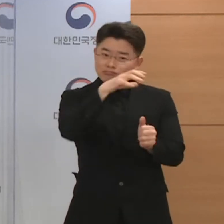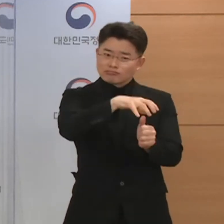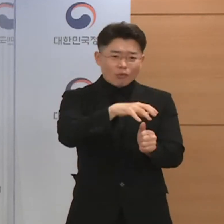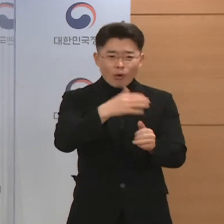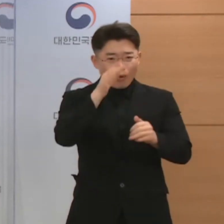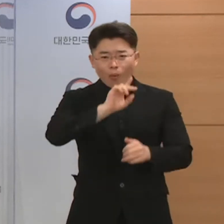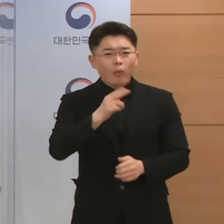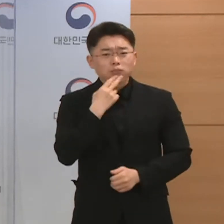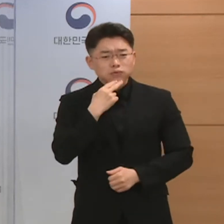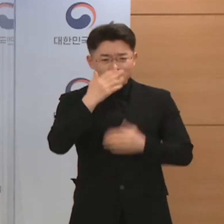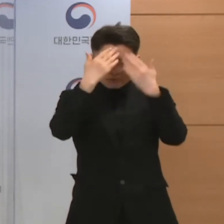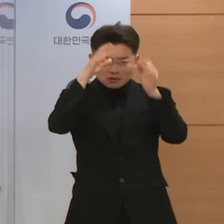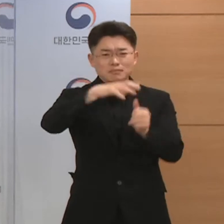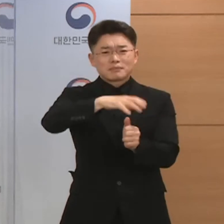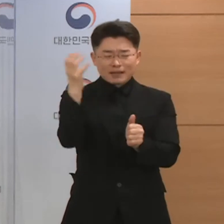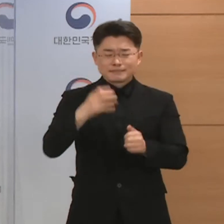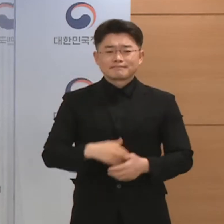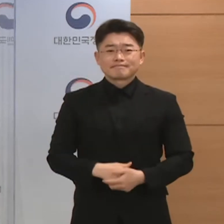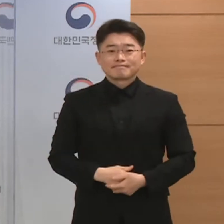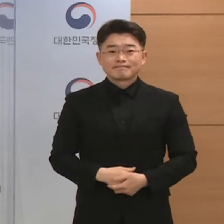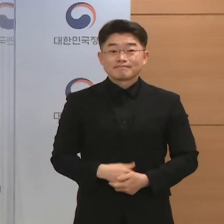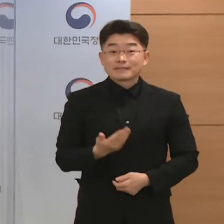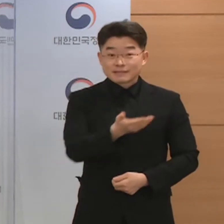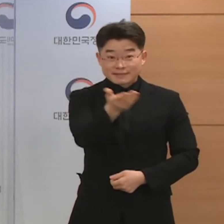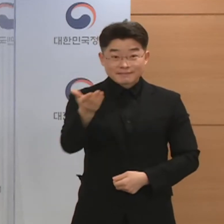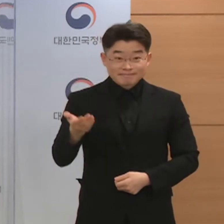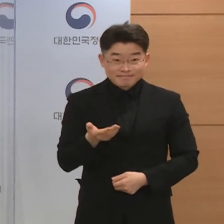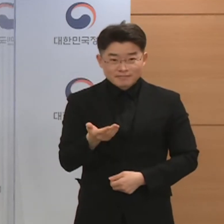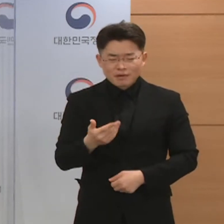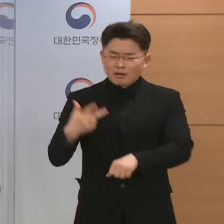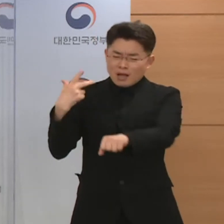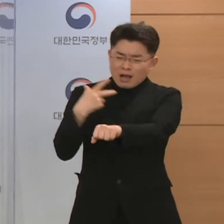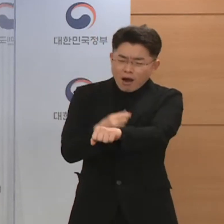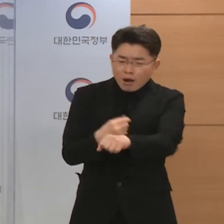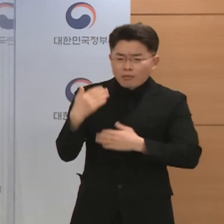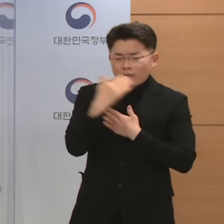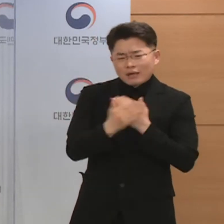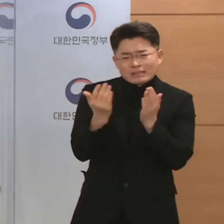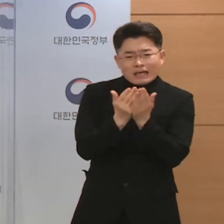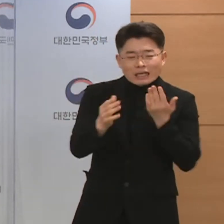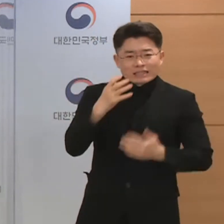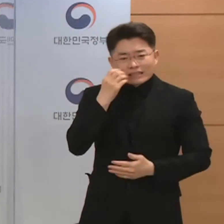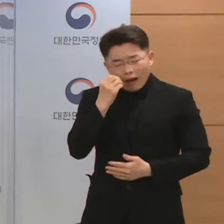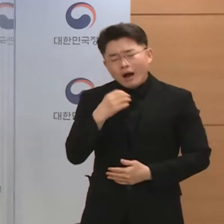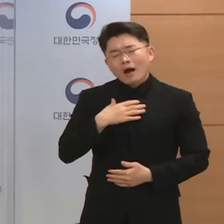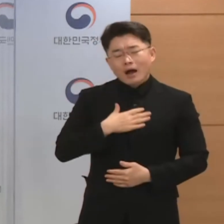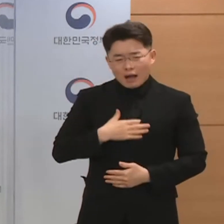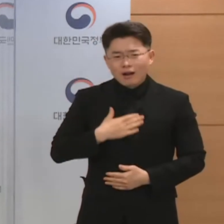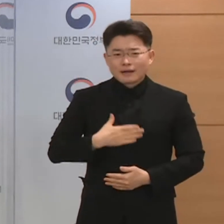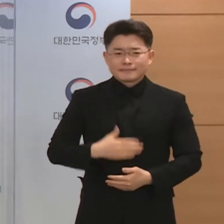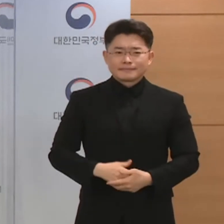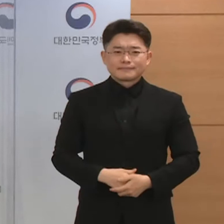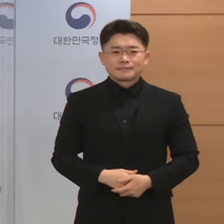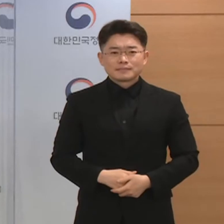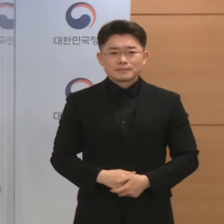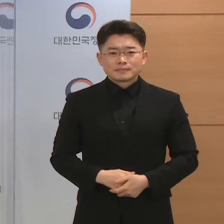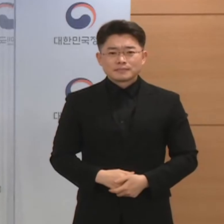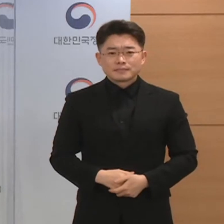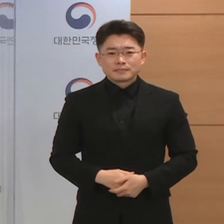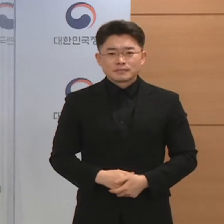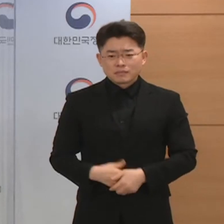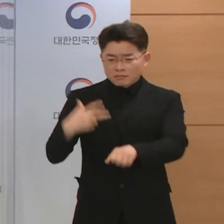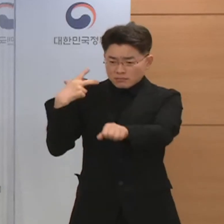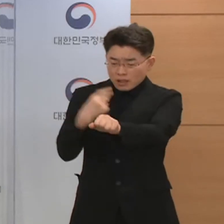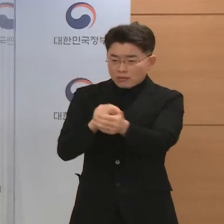있었습니다. 국민 여러분들께서 백신의 부작용을 걱정하시는 것은 저도 잘 알고 있습니다. 혹시 모를